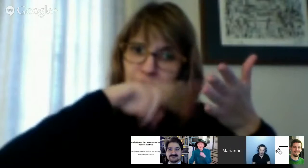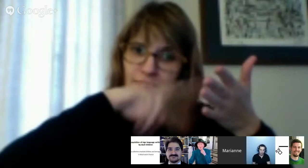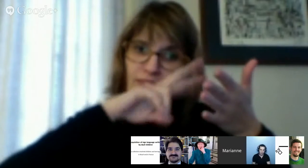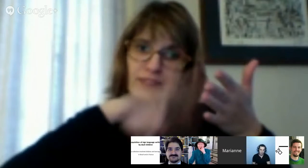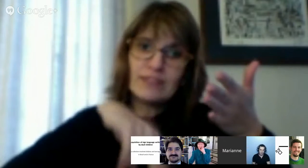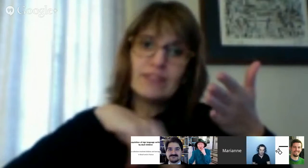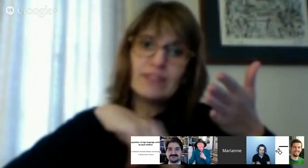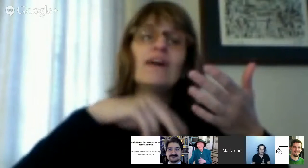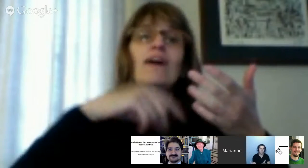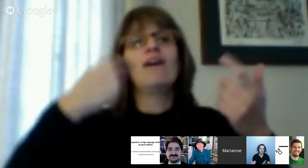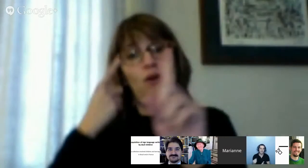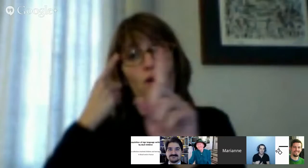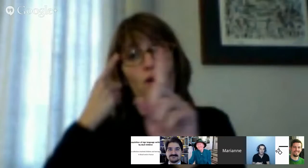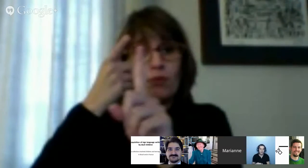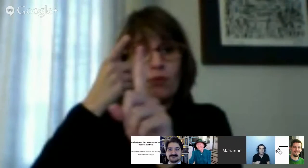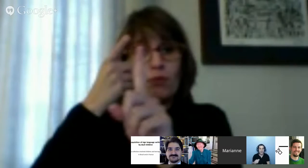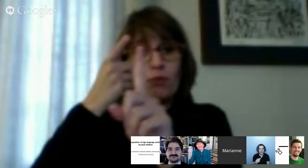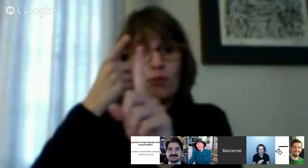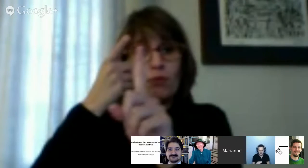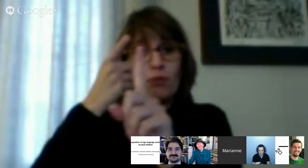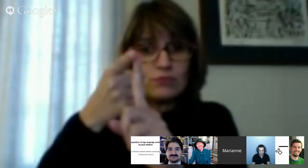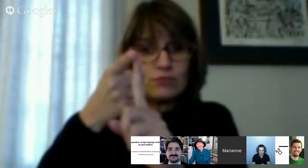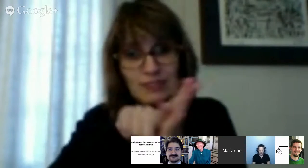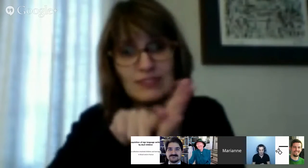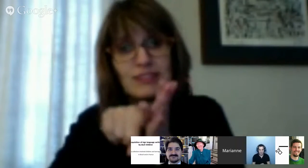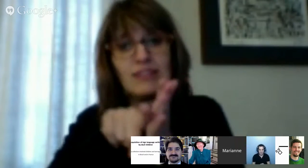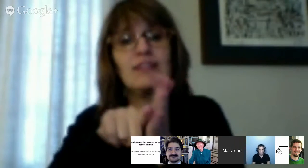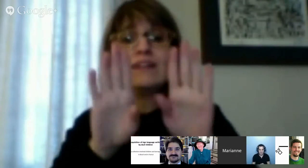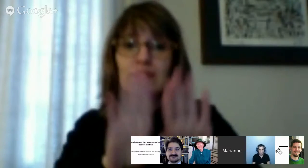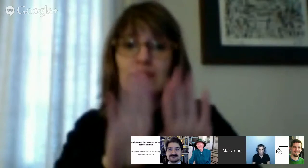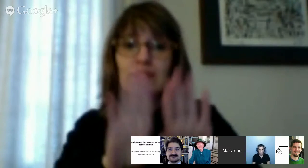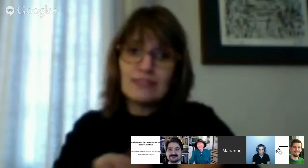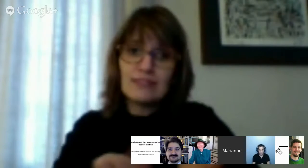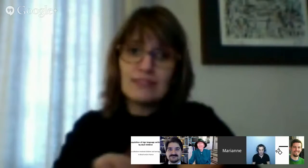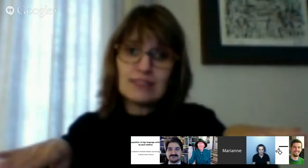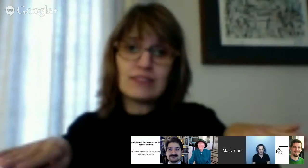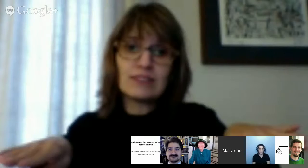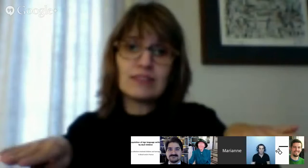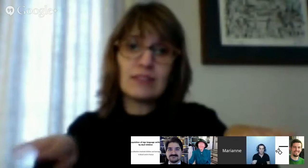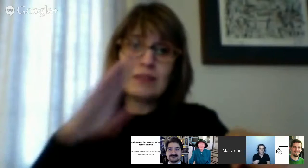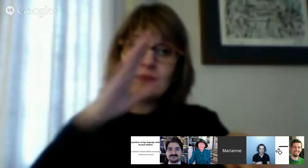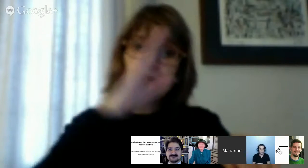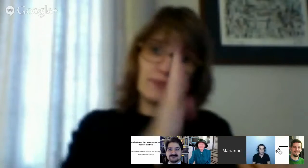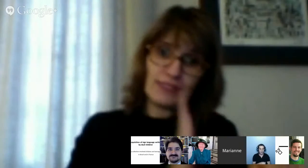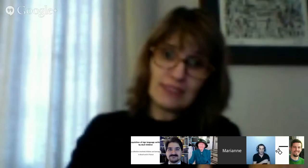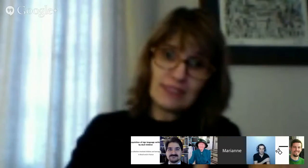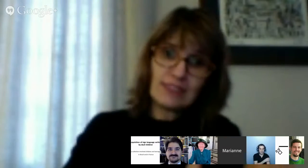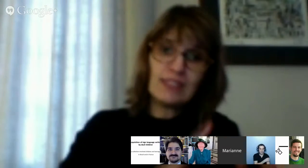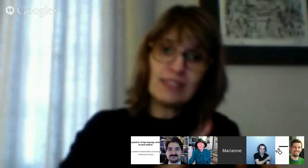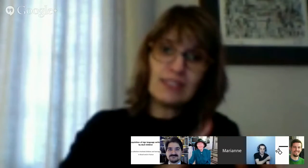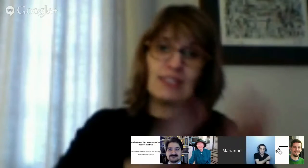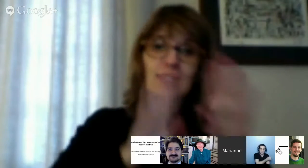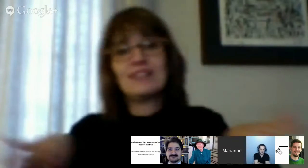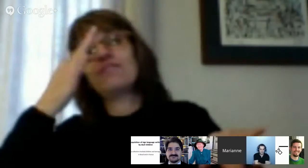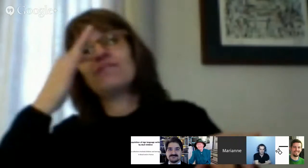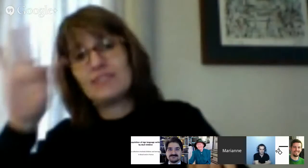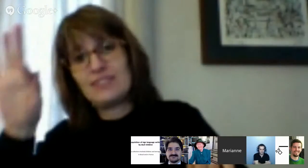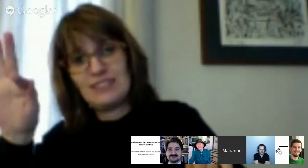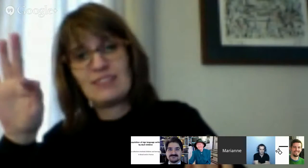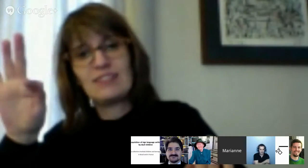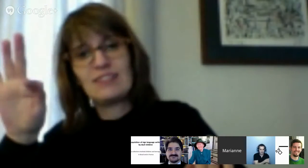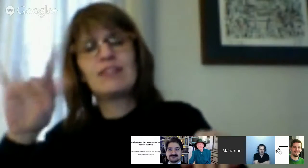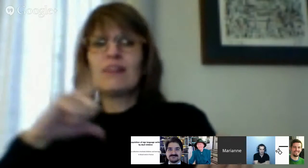formal do aprendizado, que seria a escrita necessariamente dita. Então, pesquisas,